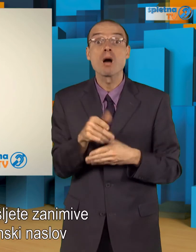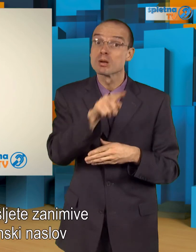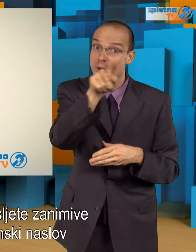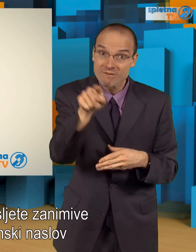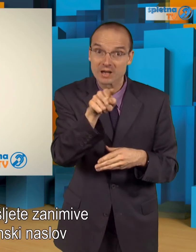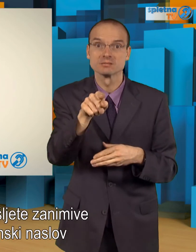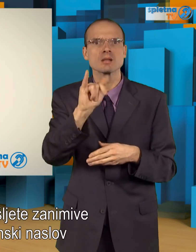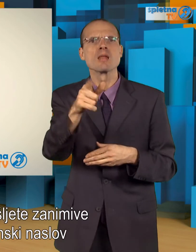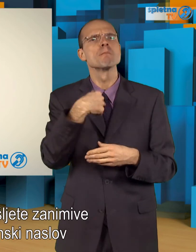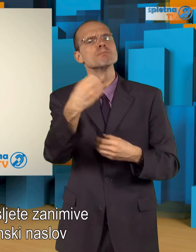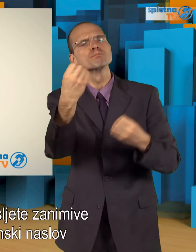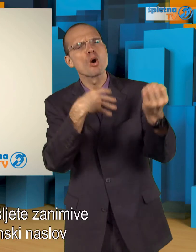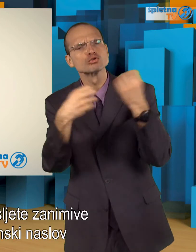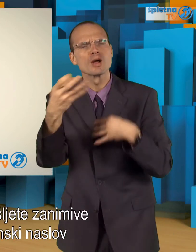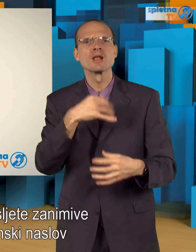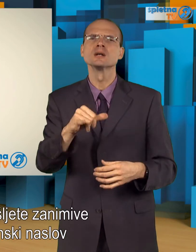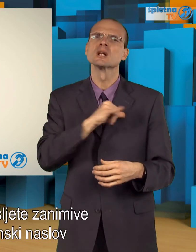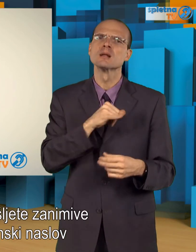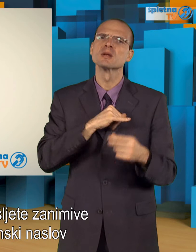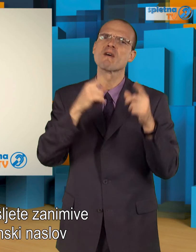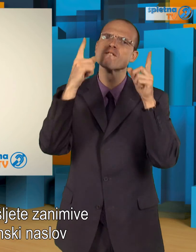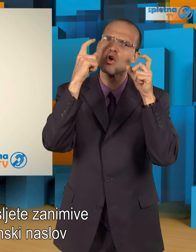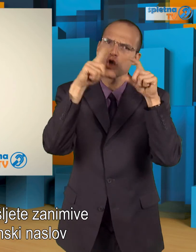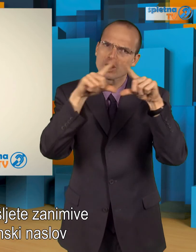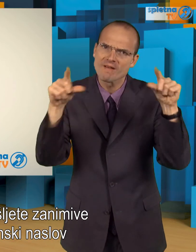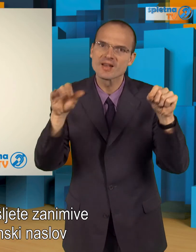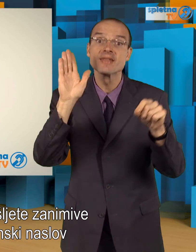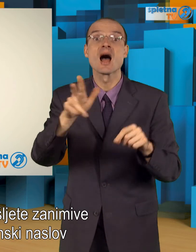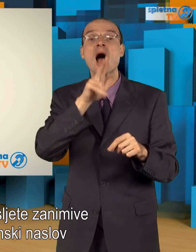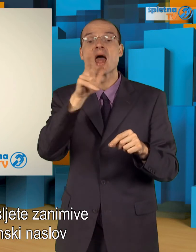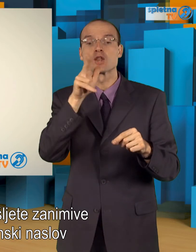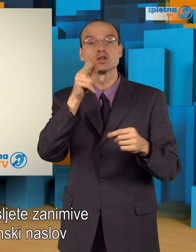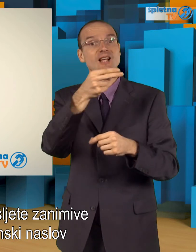Vabimo vas, da nam pošljete zanimive fotografije na elektronski naslov